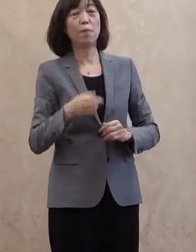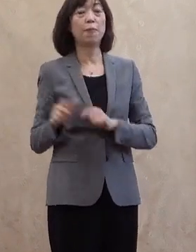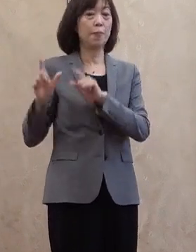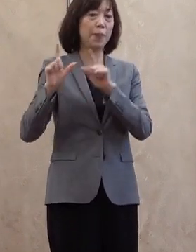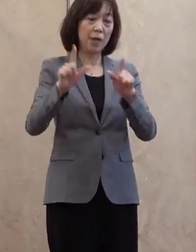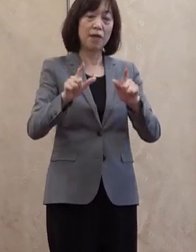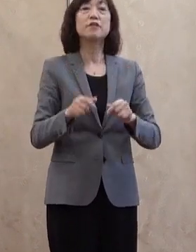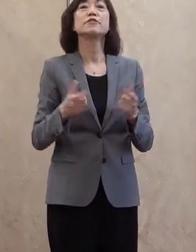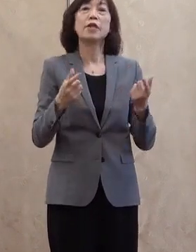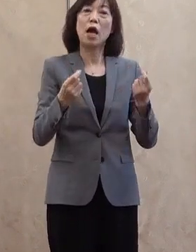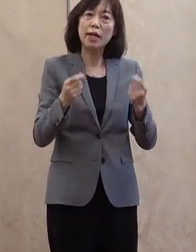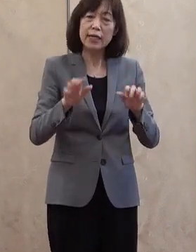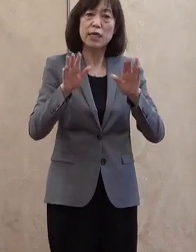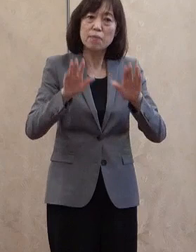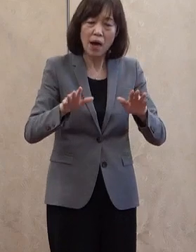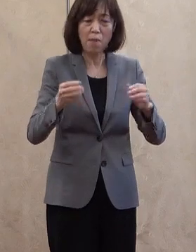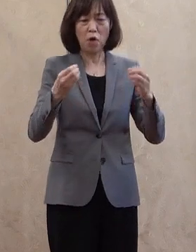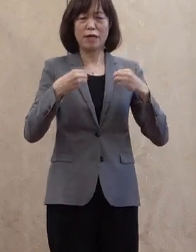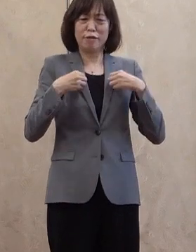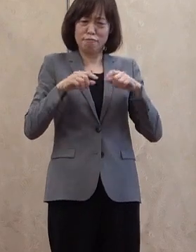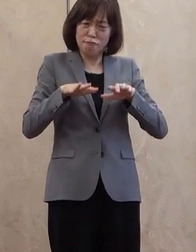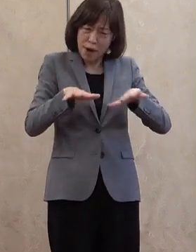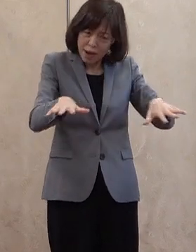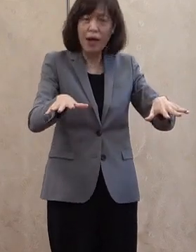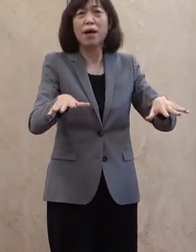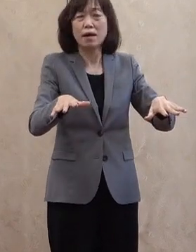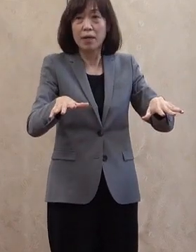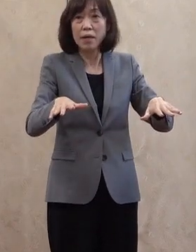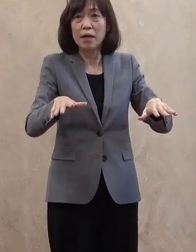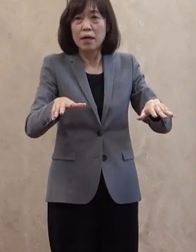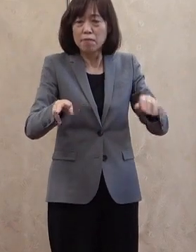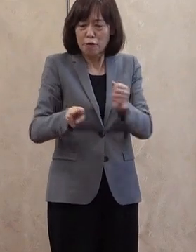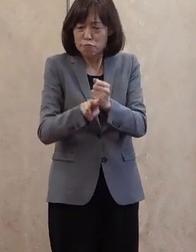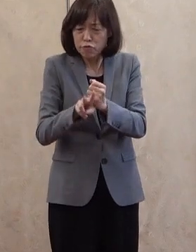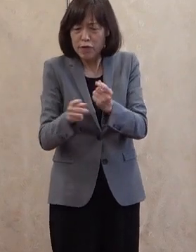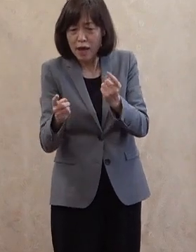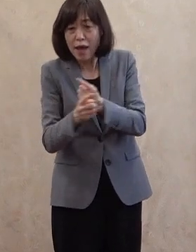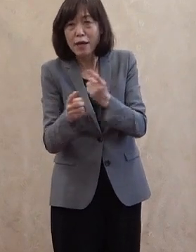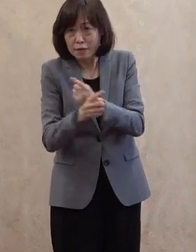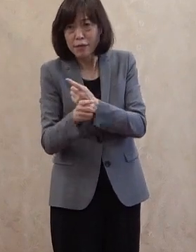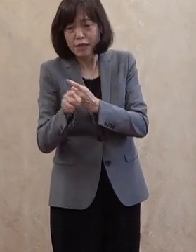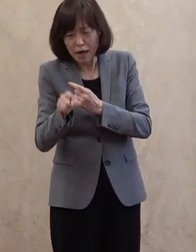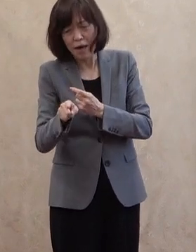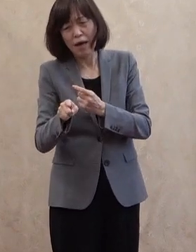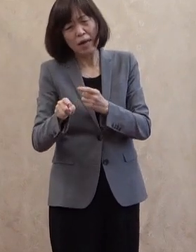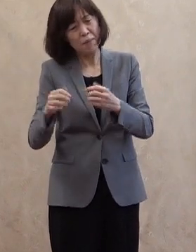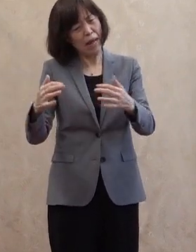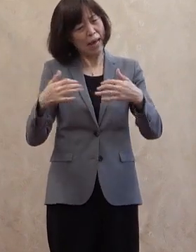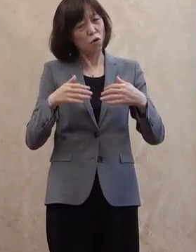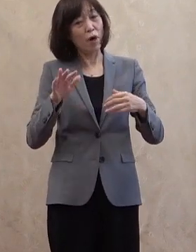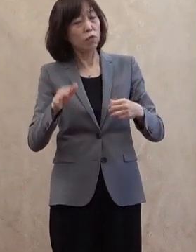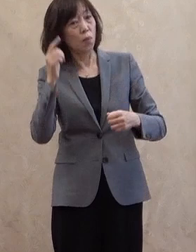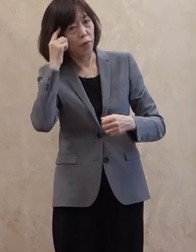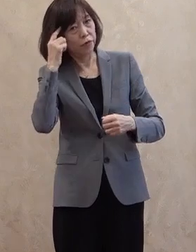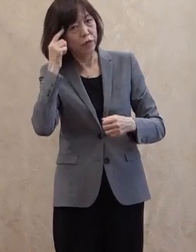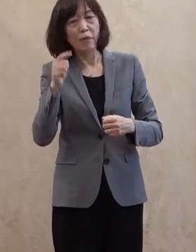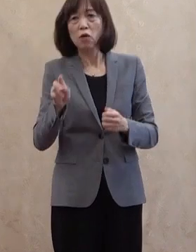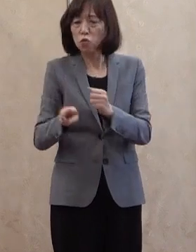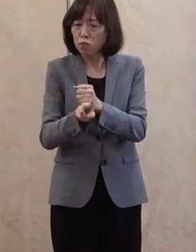やはり今感染が急拡大する中で、まあ、変異株が影響はしていると思います。とはいえですね、結局このウイルスっていうの